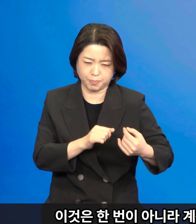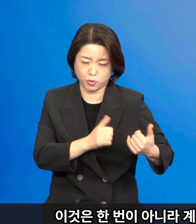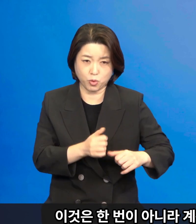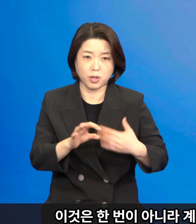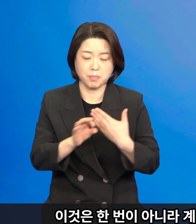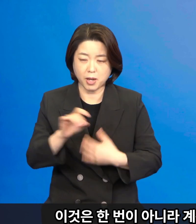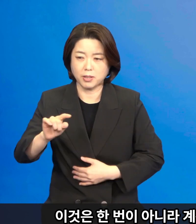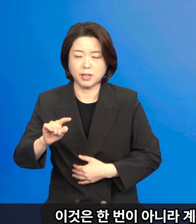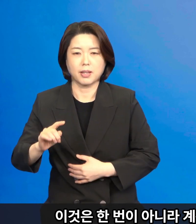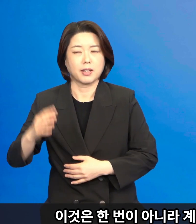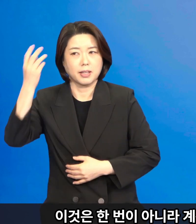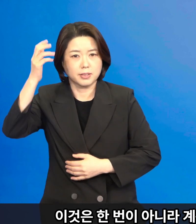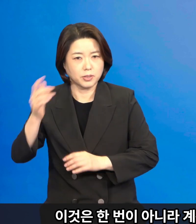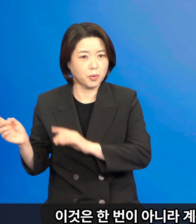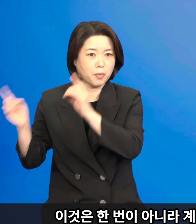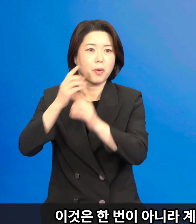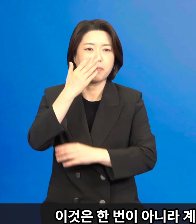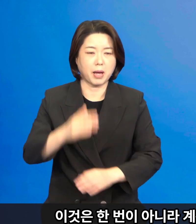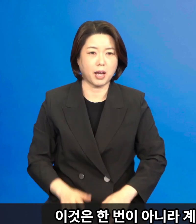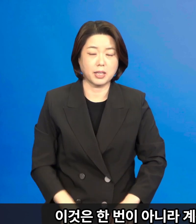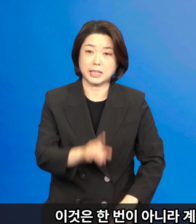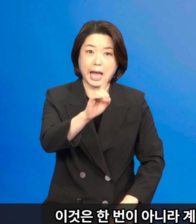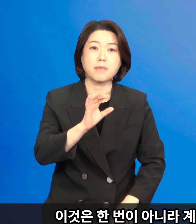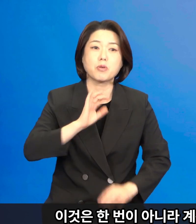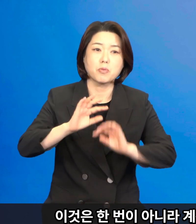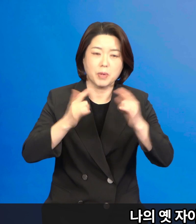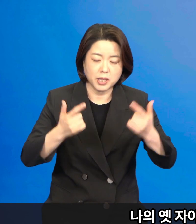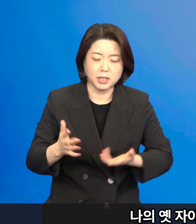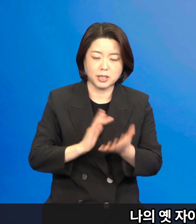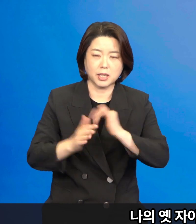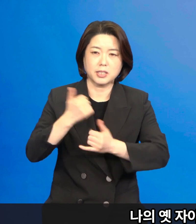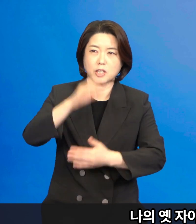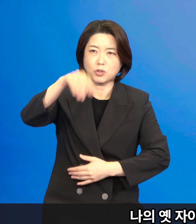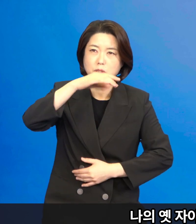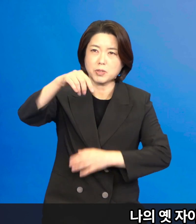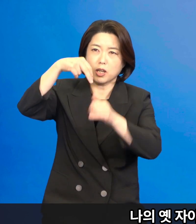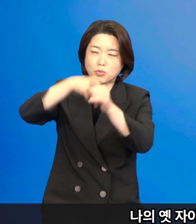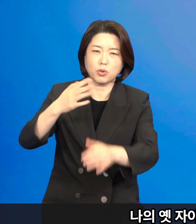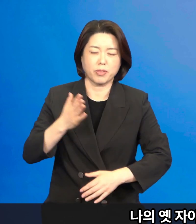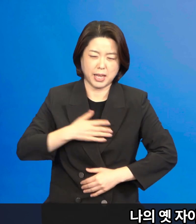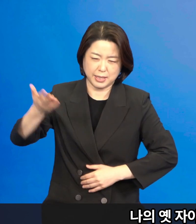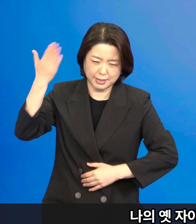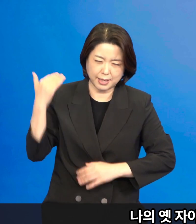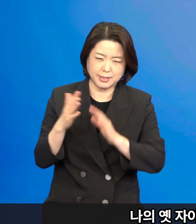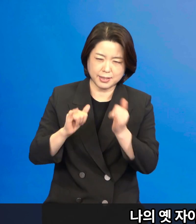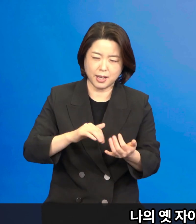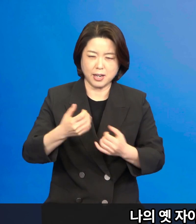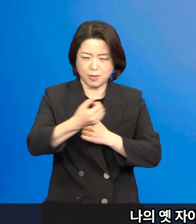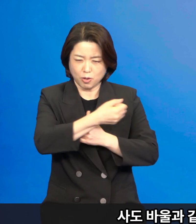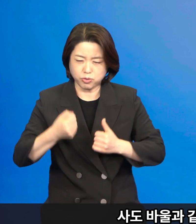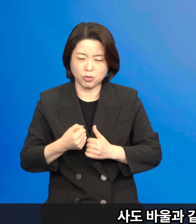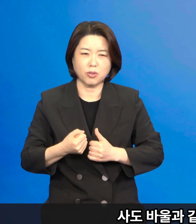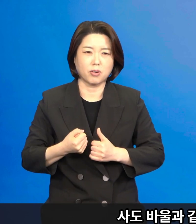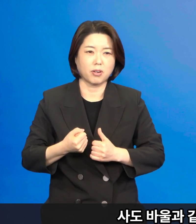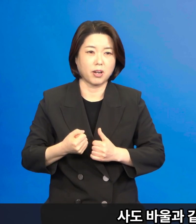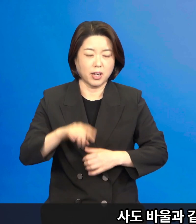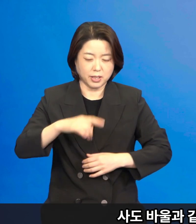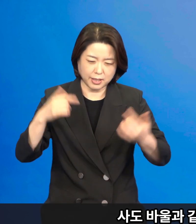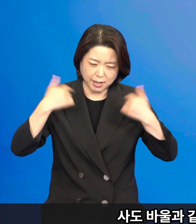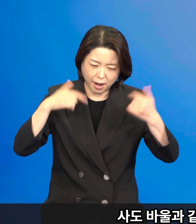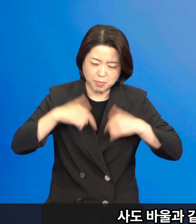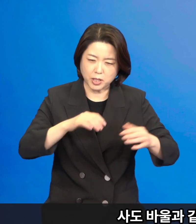한 번이 아니라 계속해서 내가 이미 십자가에서 죽었고 나의 옛자는 이미 죽었음을 날마다 죽노라라고 했던 사도 바울과